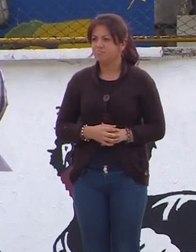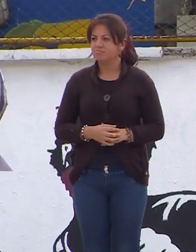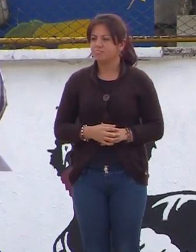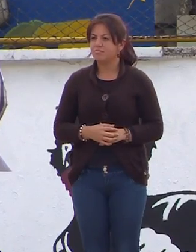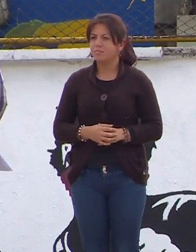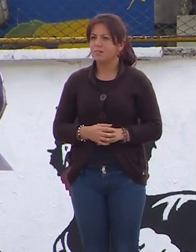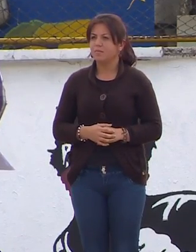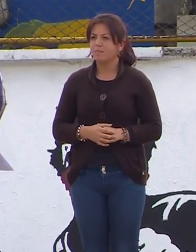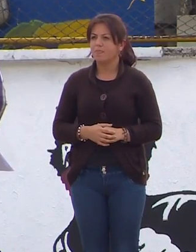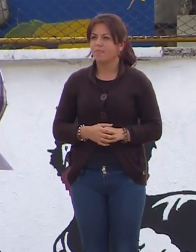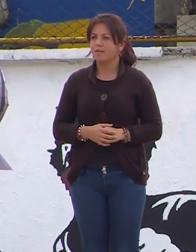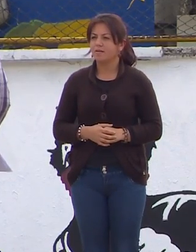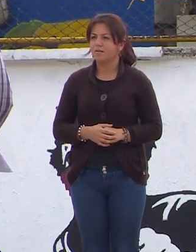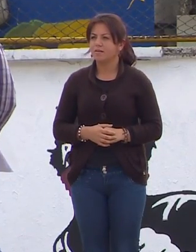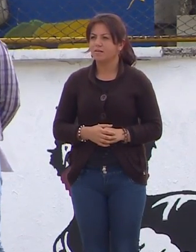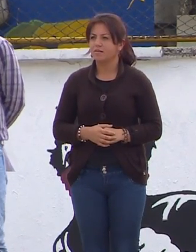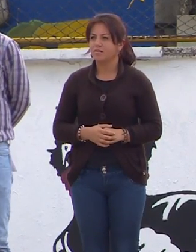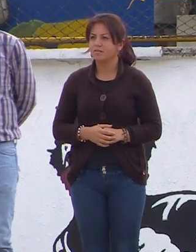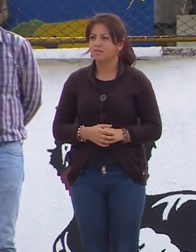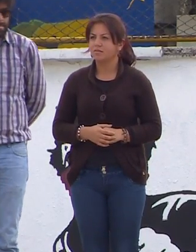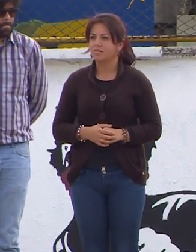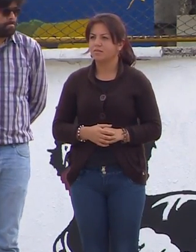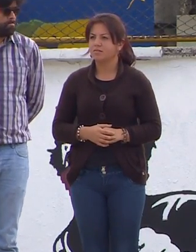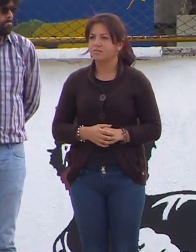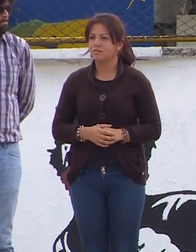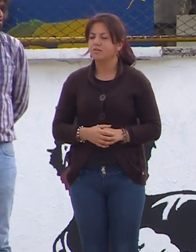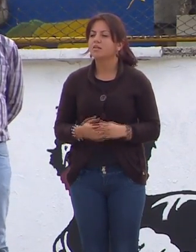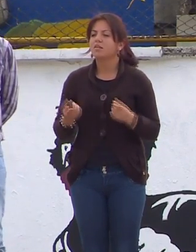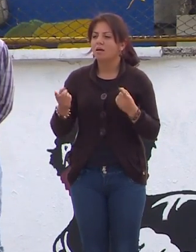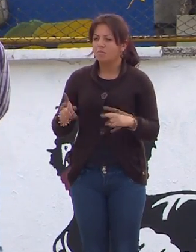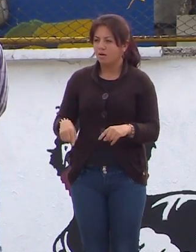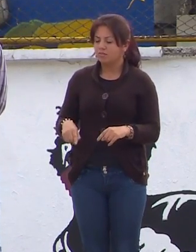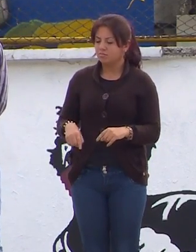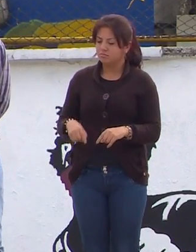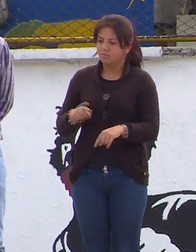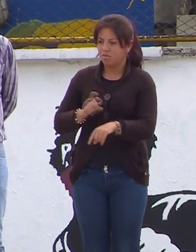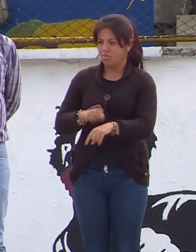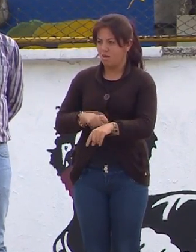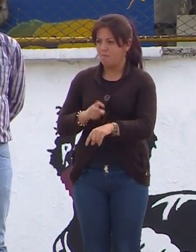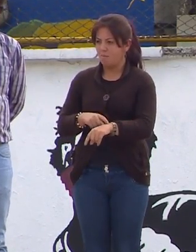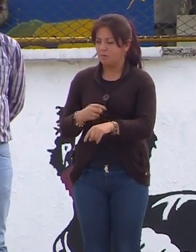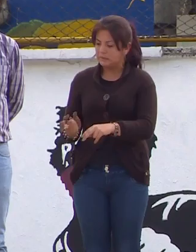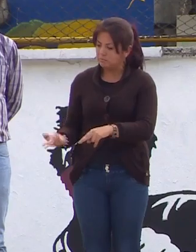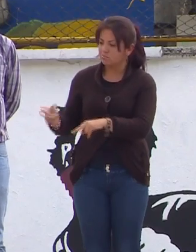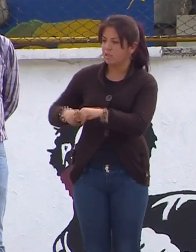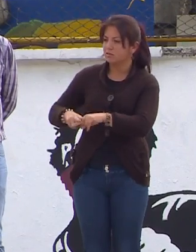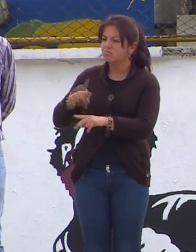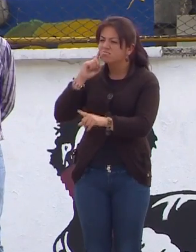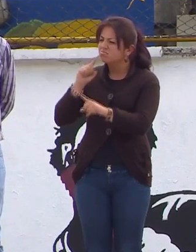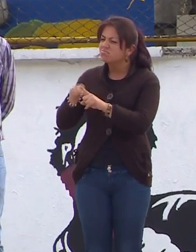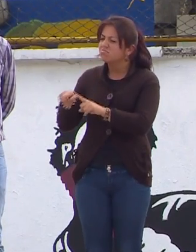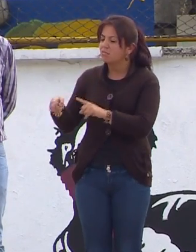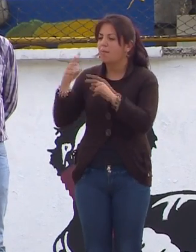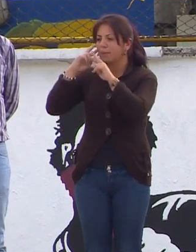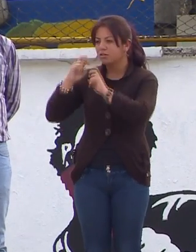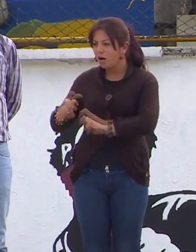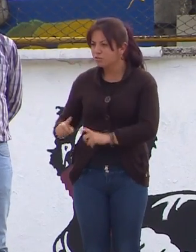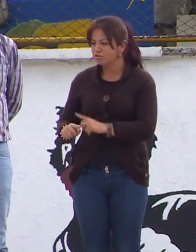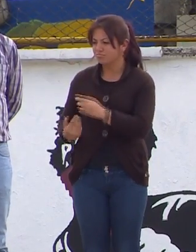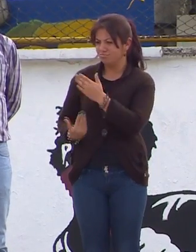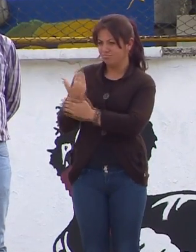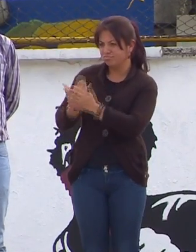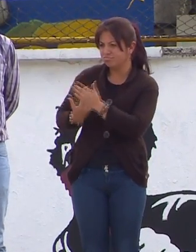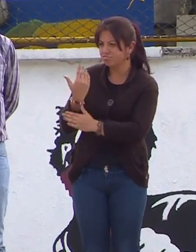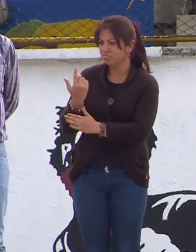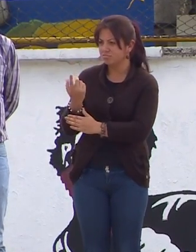igualmente más tiempo para la investigación, para la innovación. La